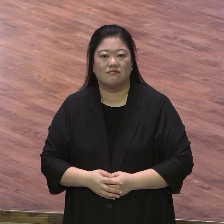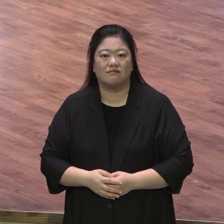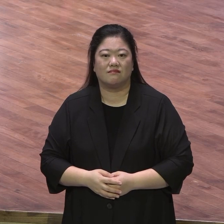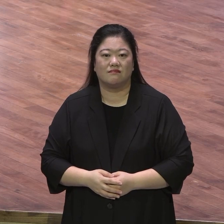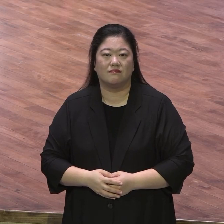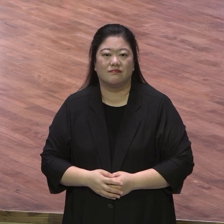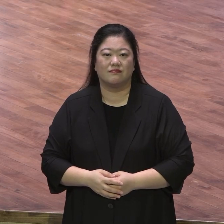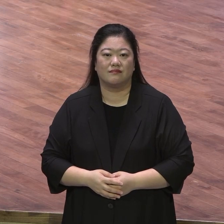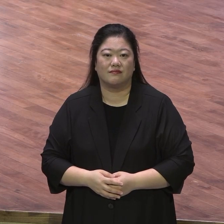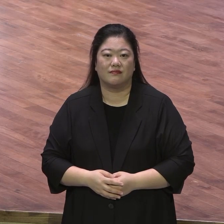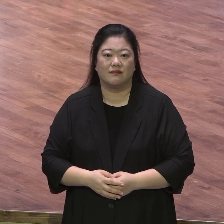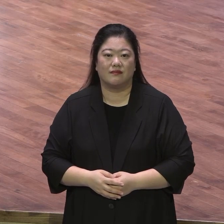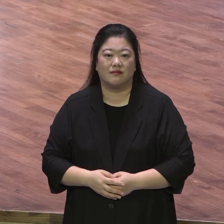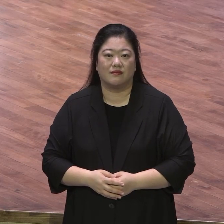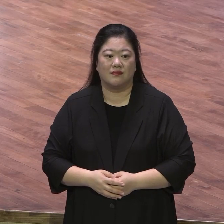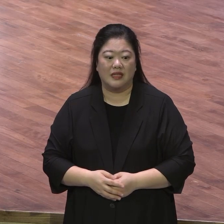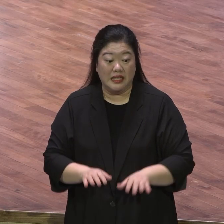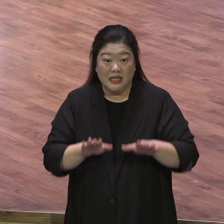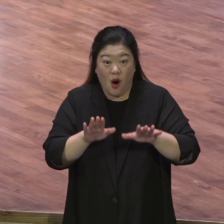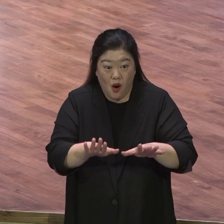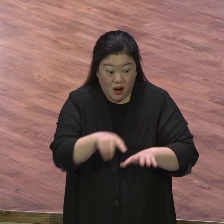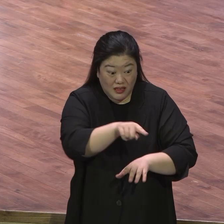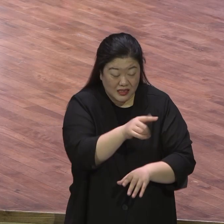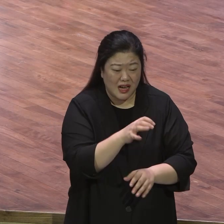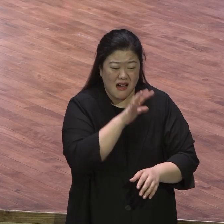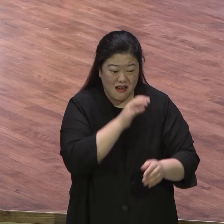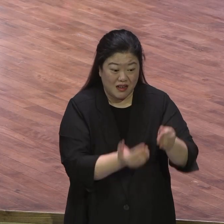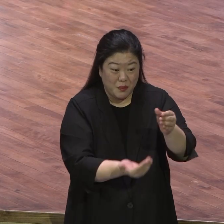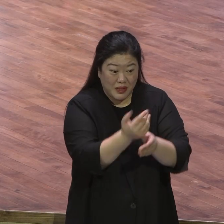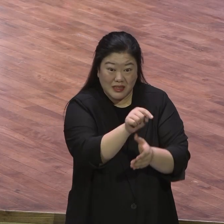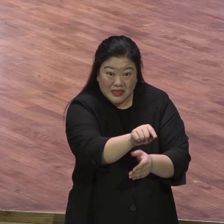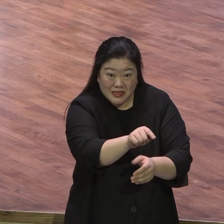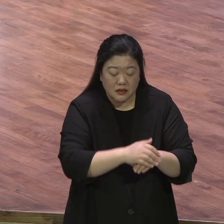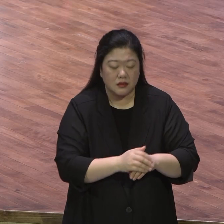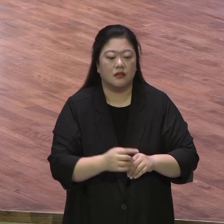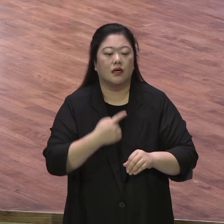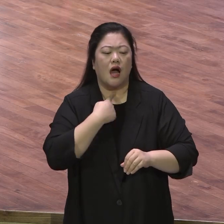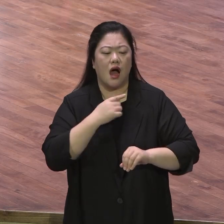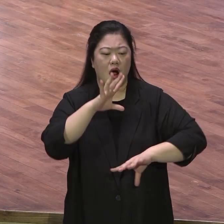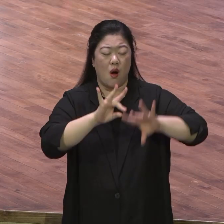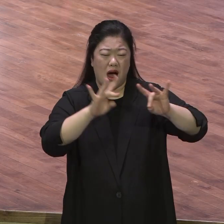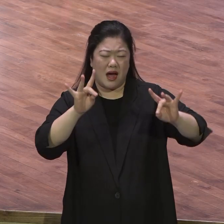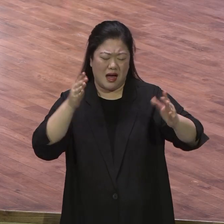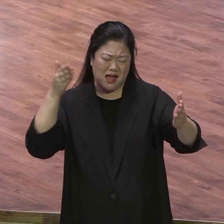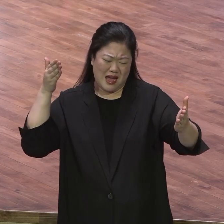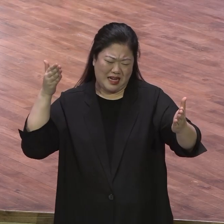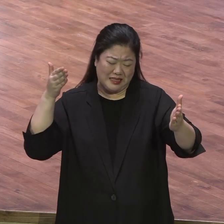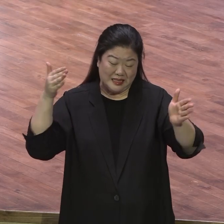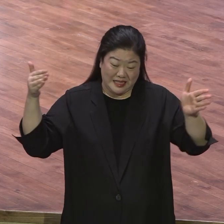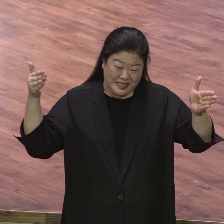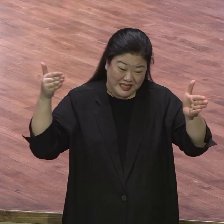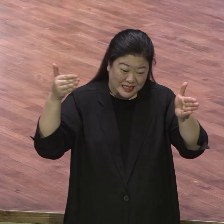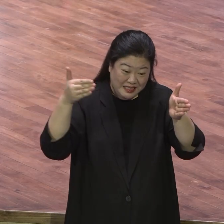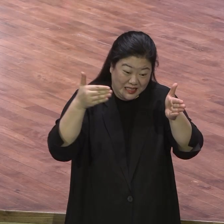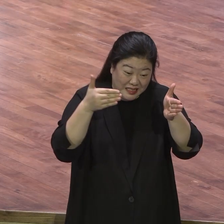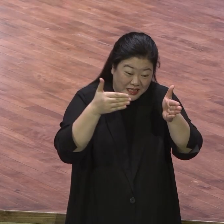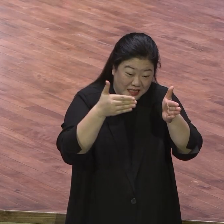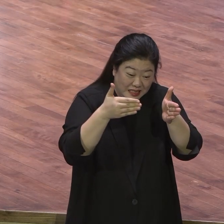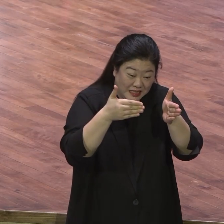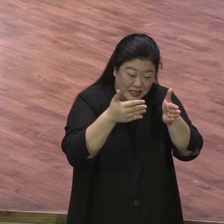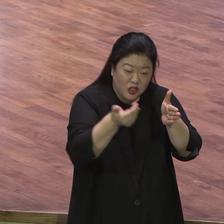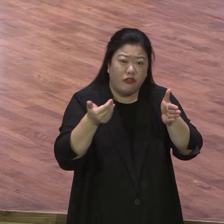끝자락에서 발생한 사건이에요. 이스라엘 백성들이 광야 생활을 끝내고 가난